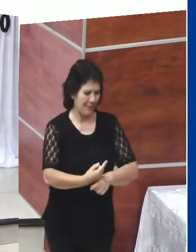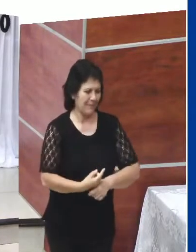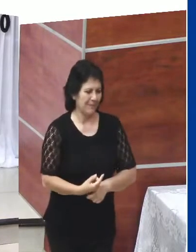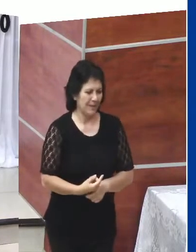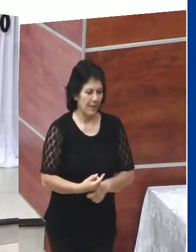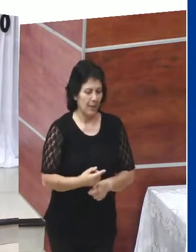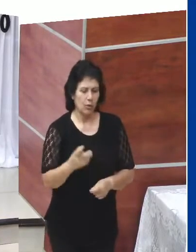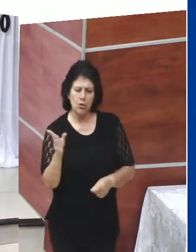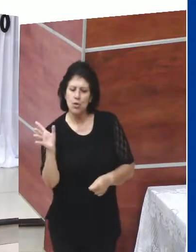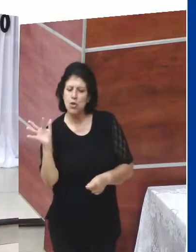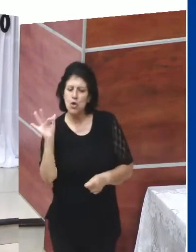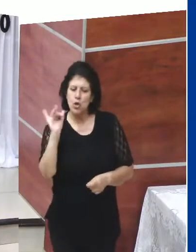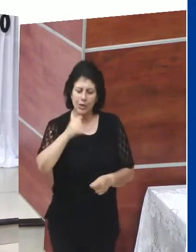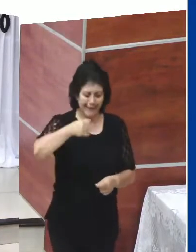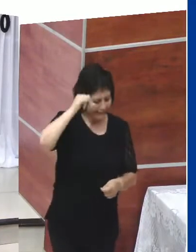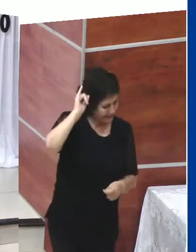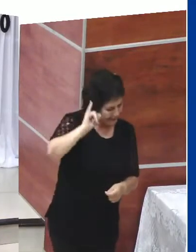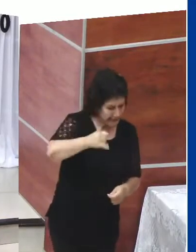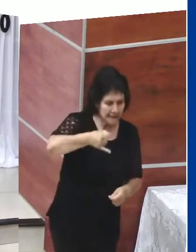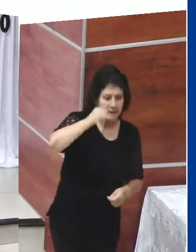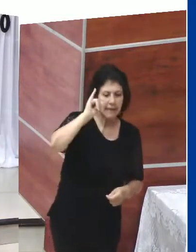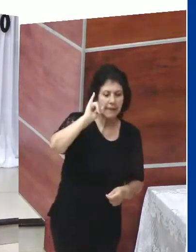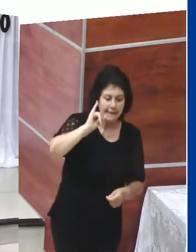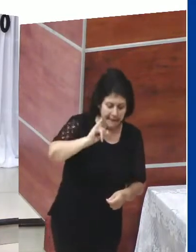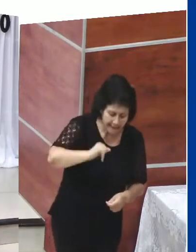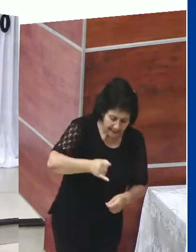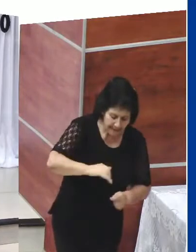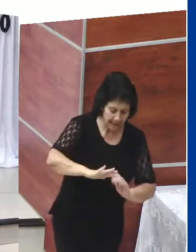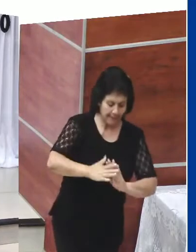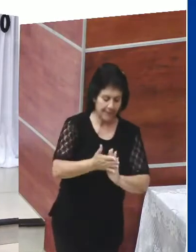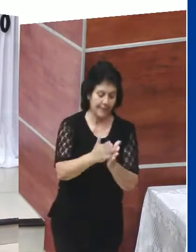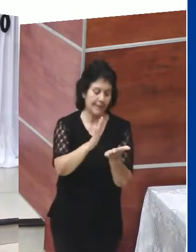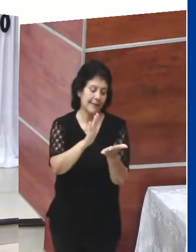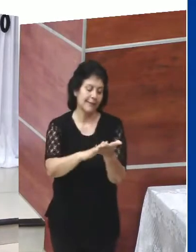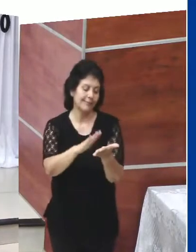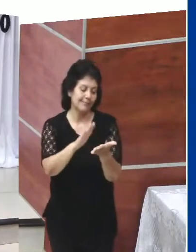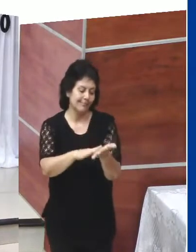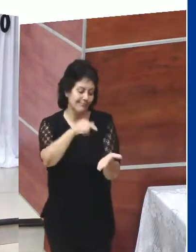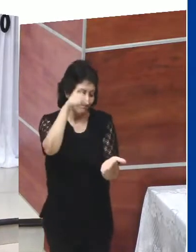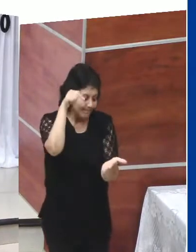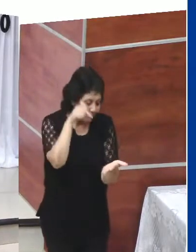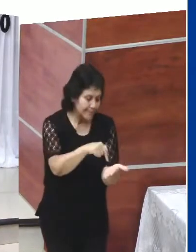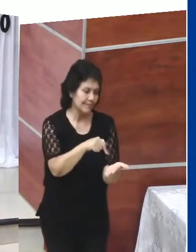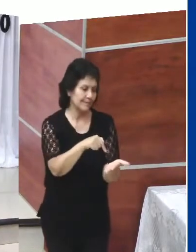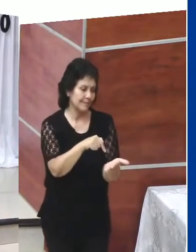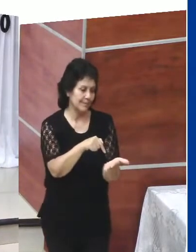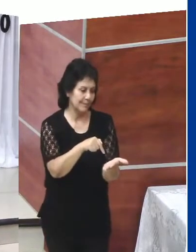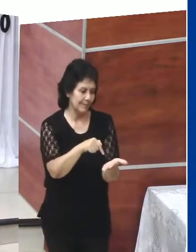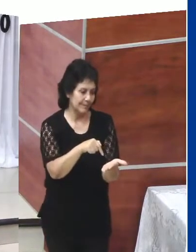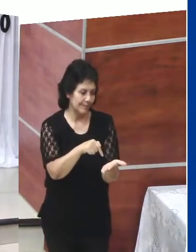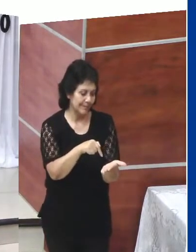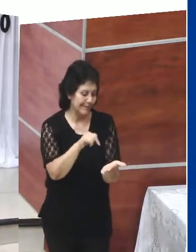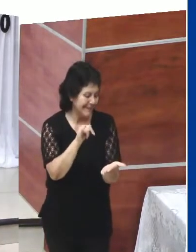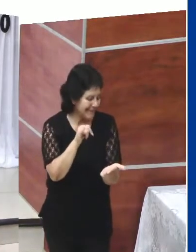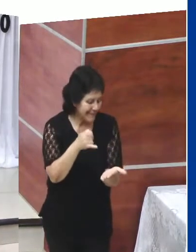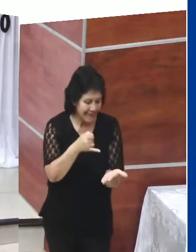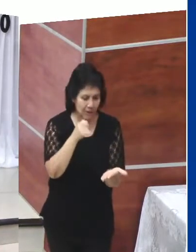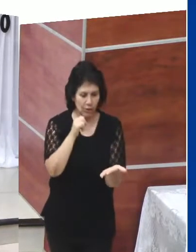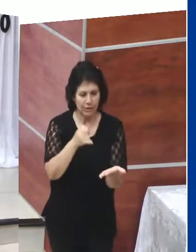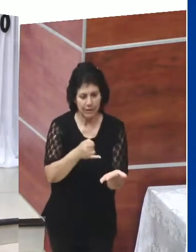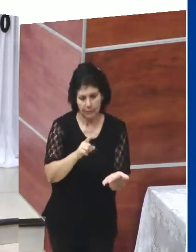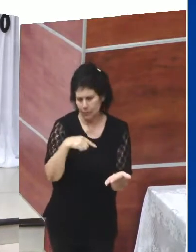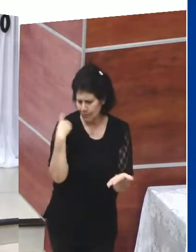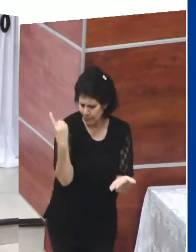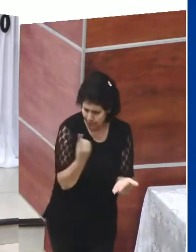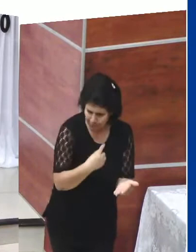Día a día debemos recurrir a la inagotable reserva de la gracia de Dios según nuestra necesidad.